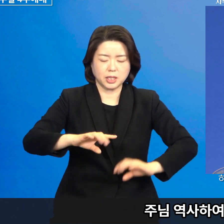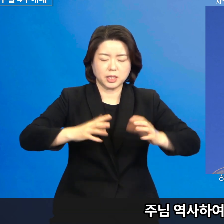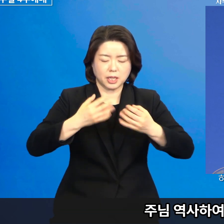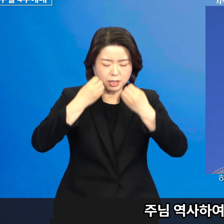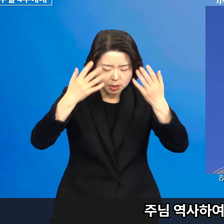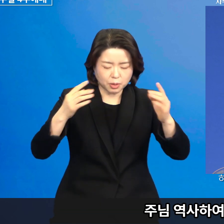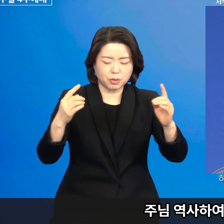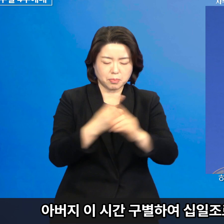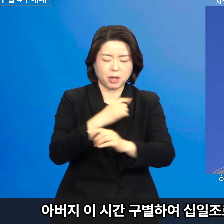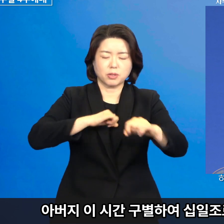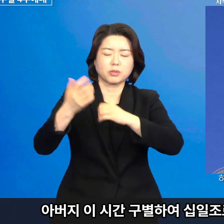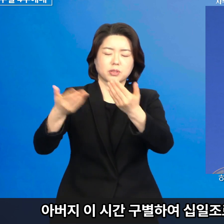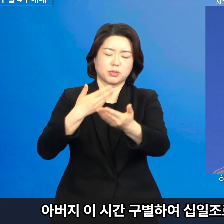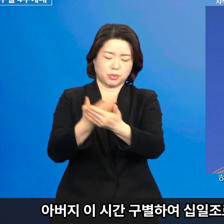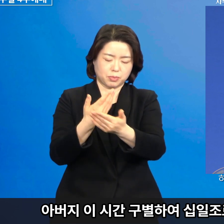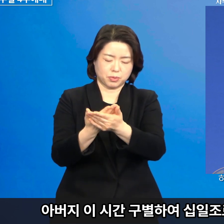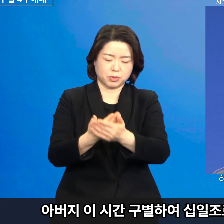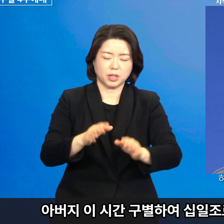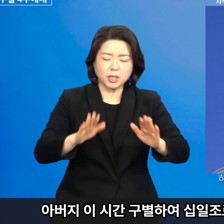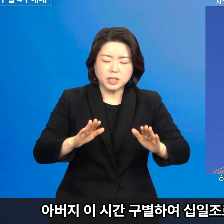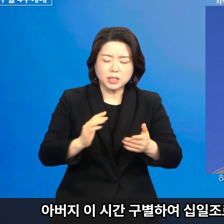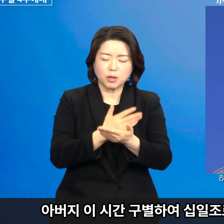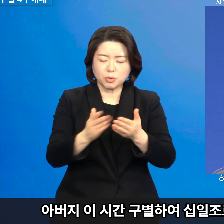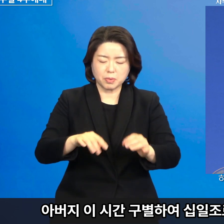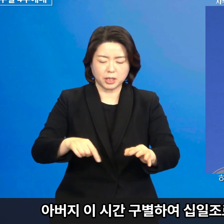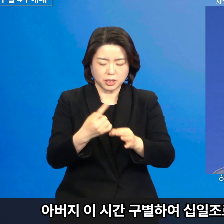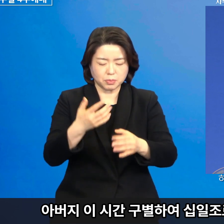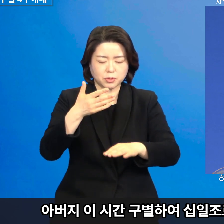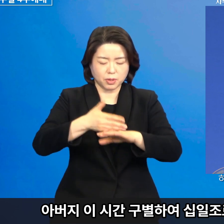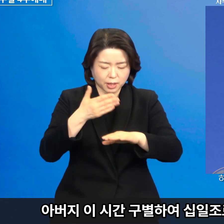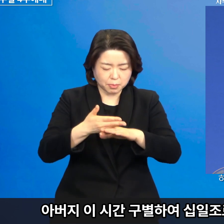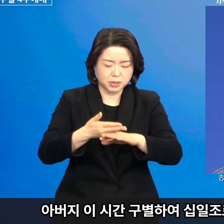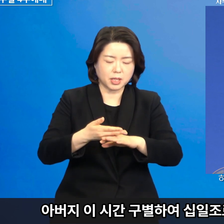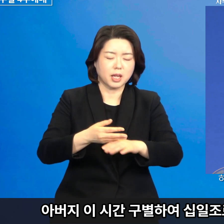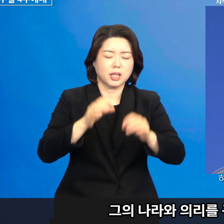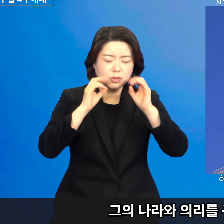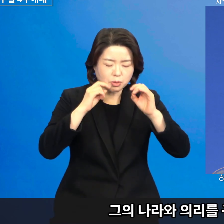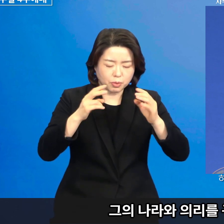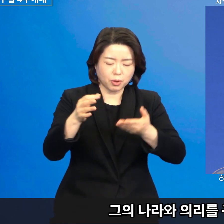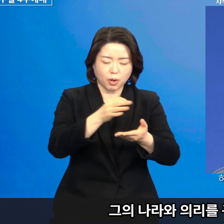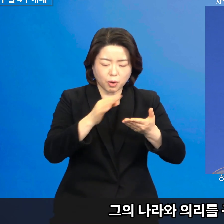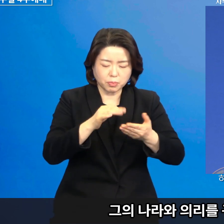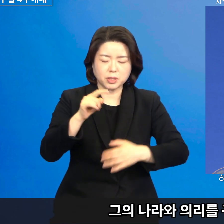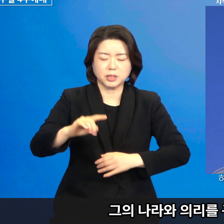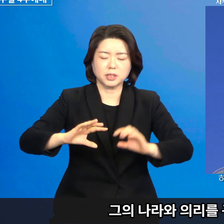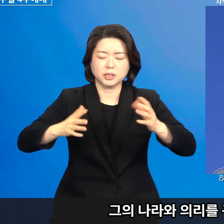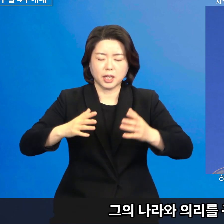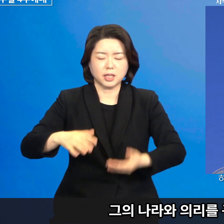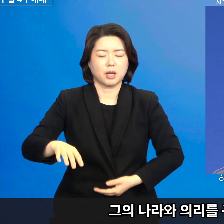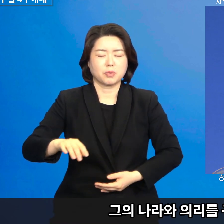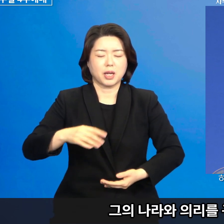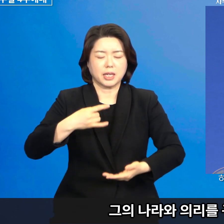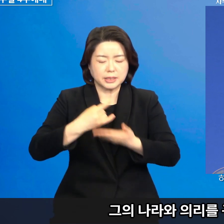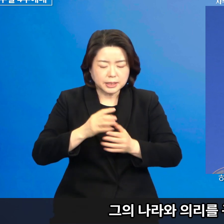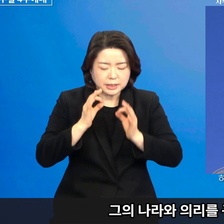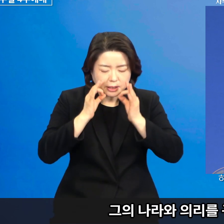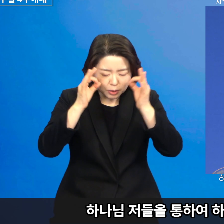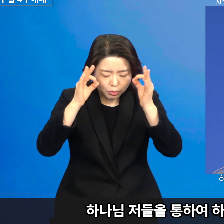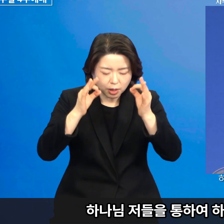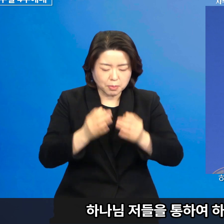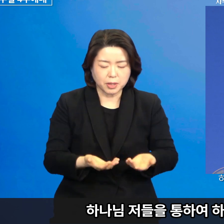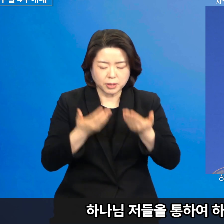역사하여 주시옵소서. 아버지 이 시간 구별하여 11조로 감사헌금으로 선교 헌금으로 그의 나라와 의를 구하며